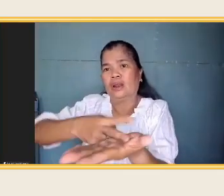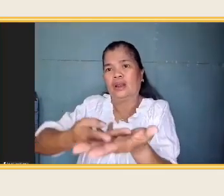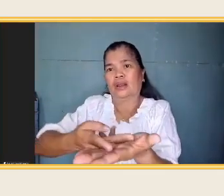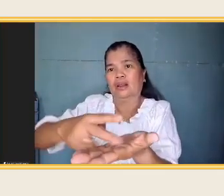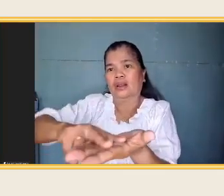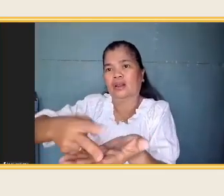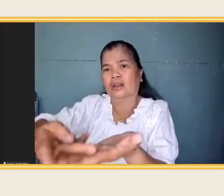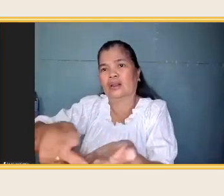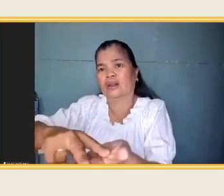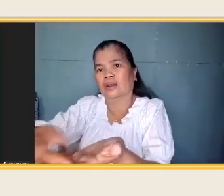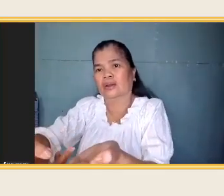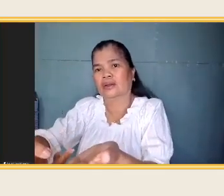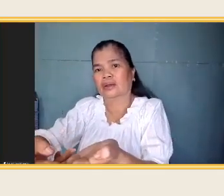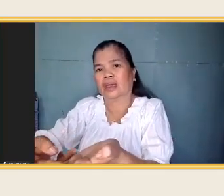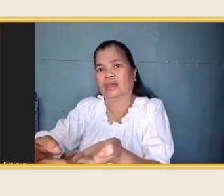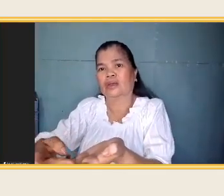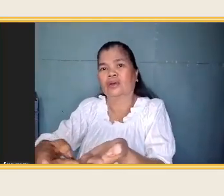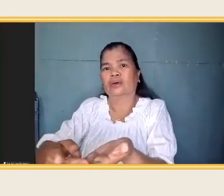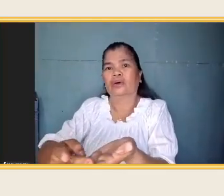Roll.